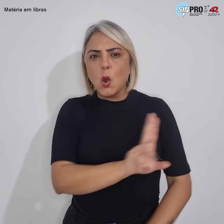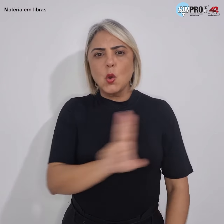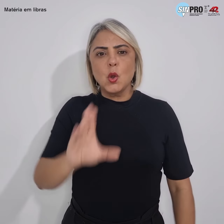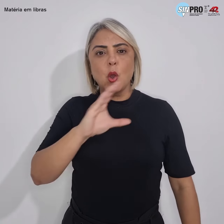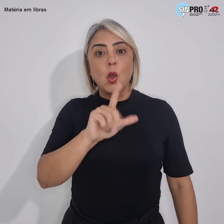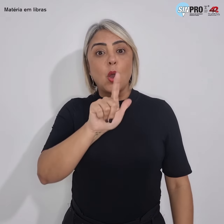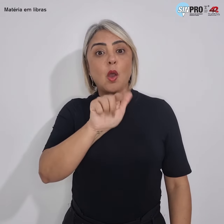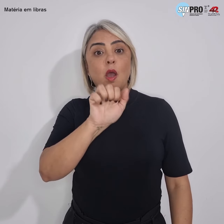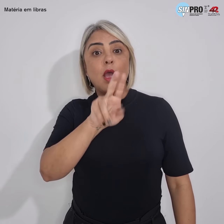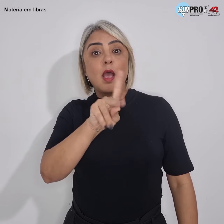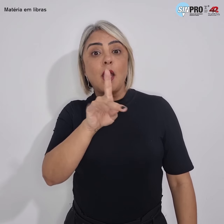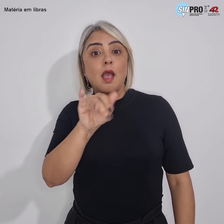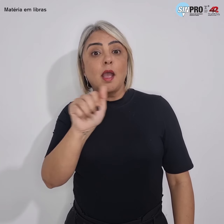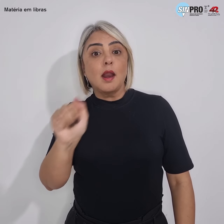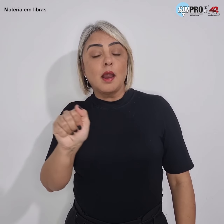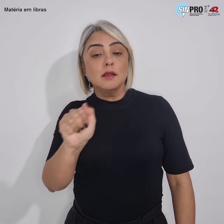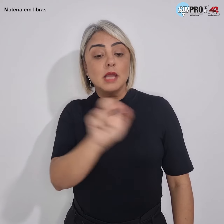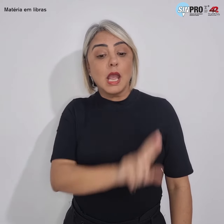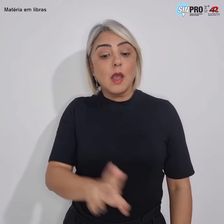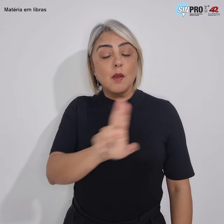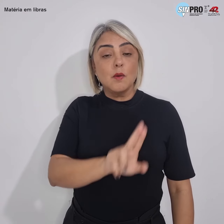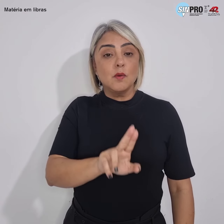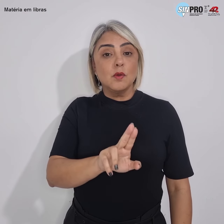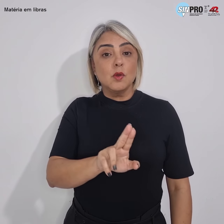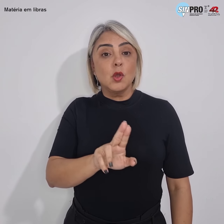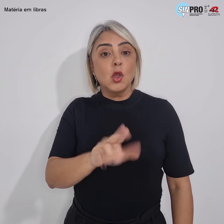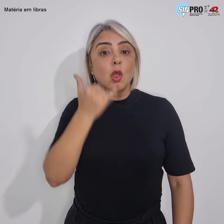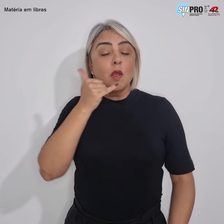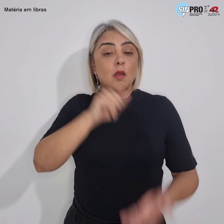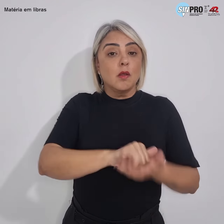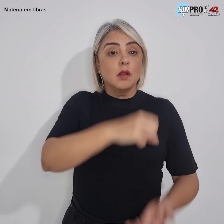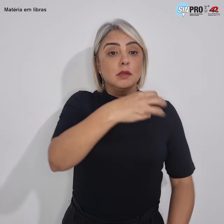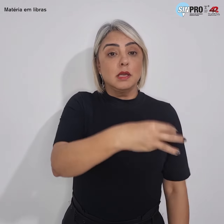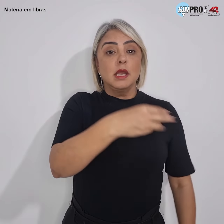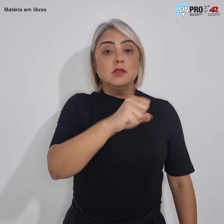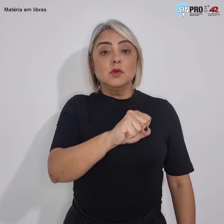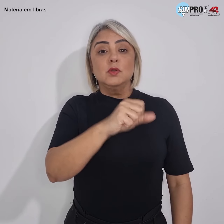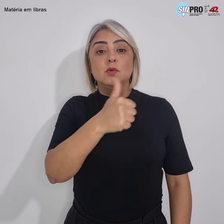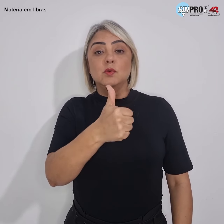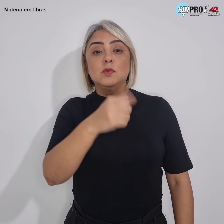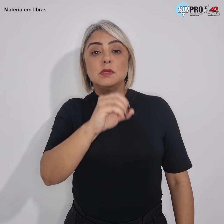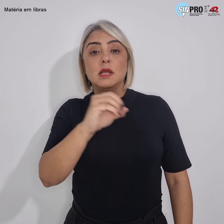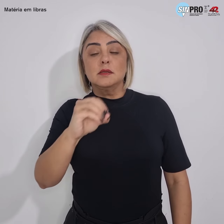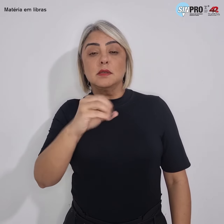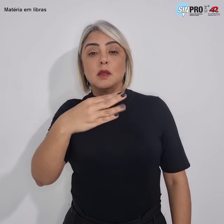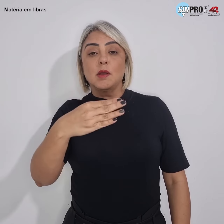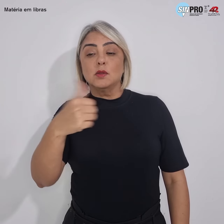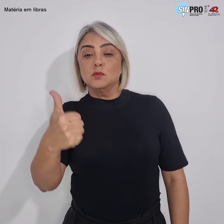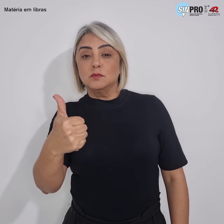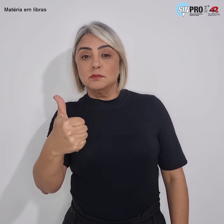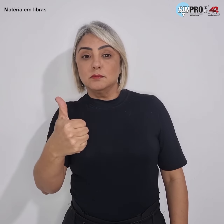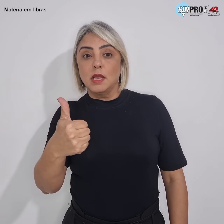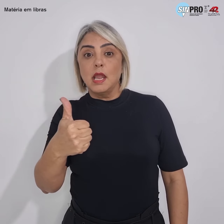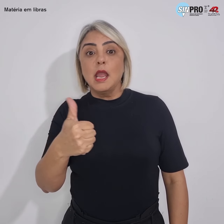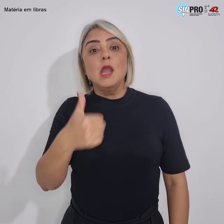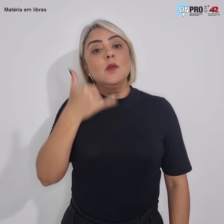nome Cláudia Maria Rodrigues, que utiliza o telefone fixo 31810041 e o